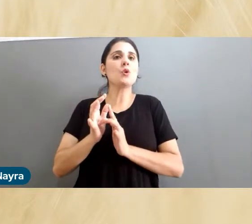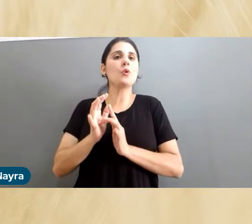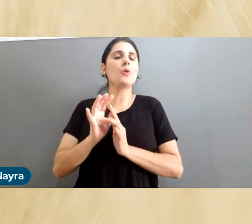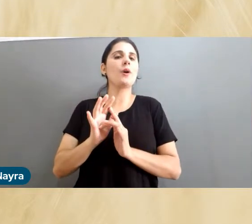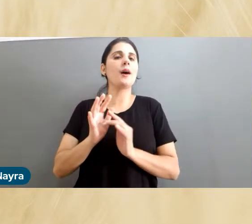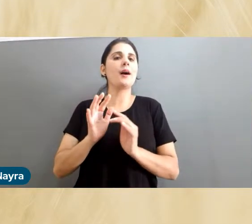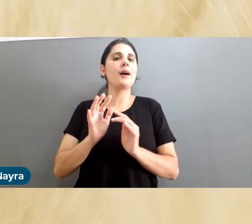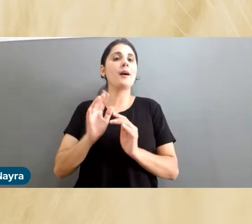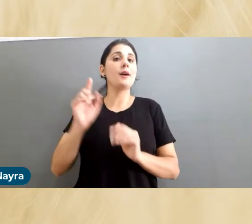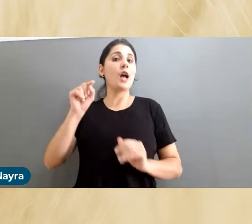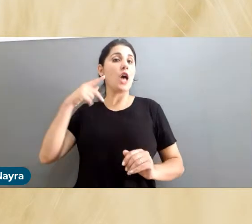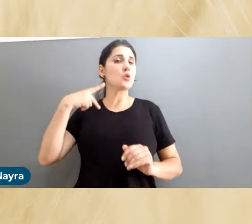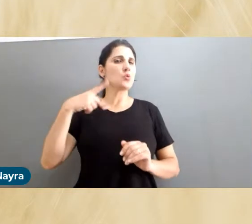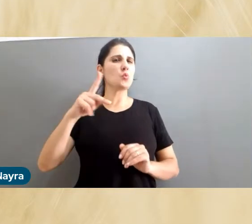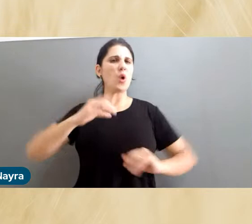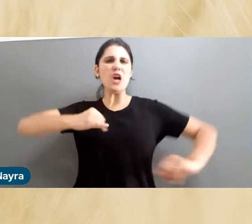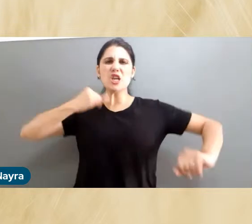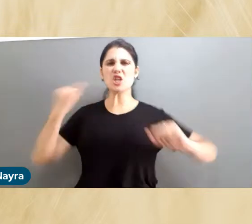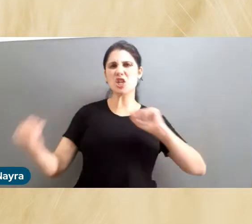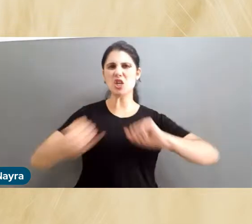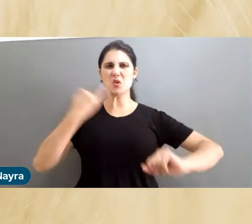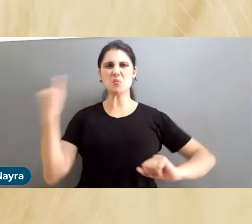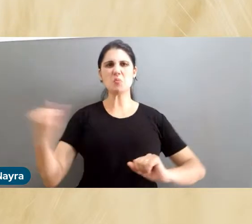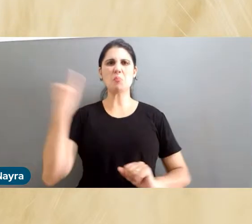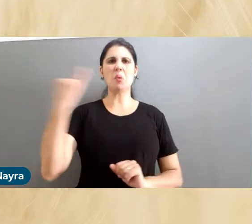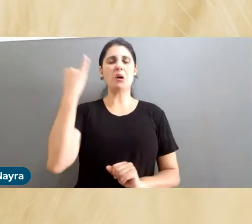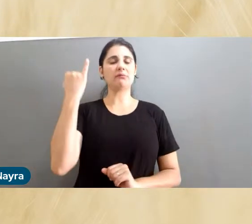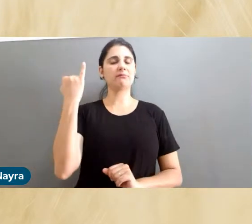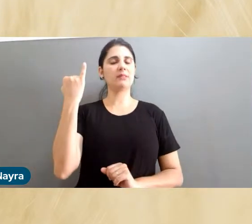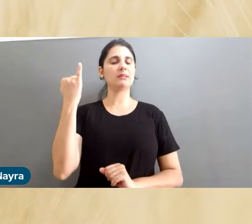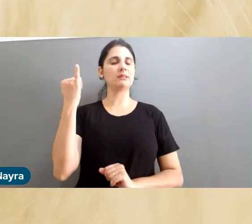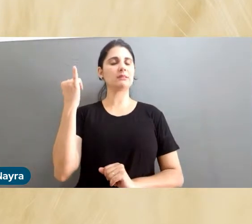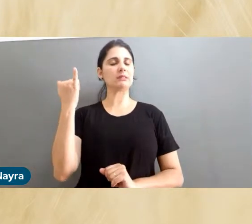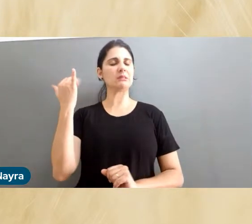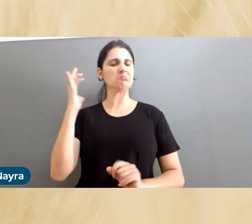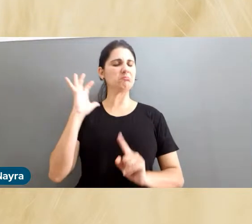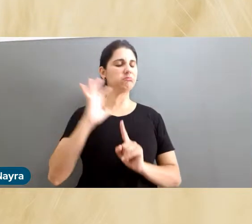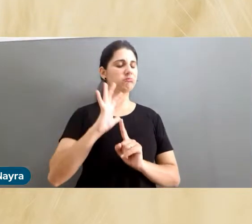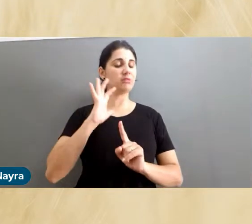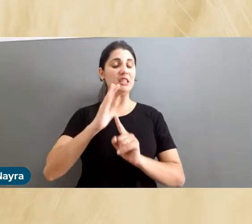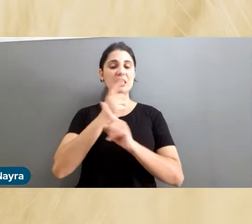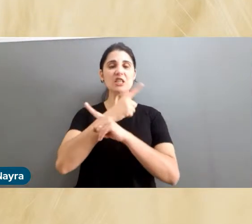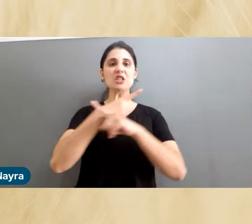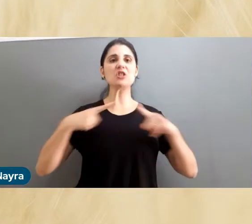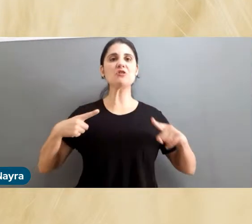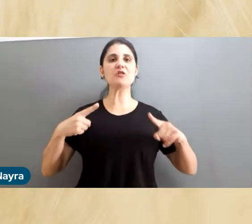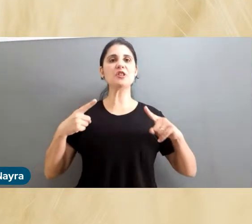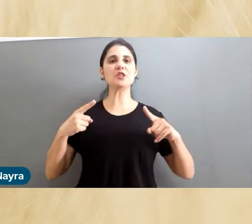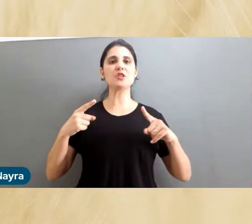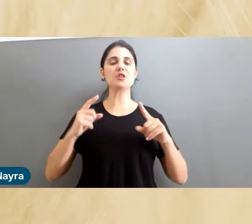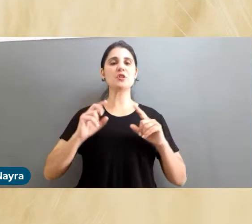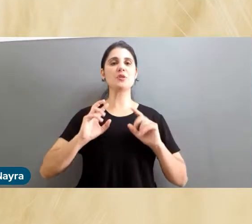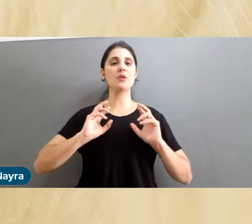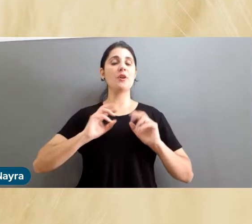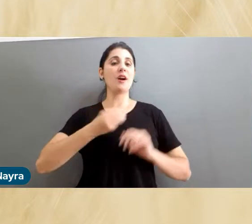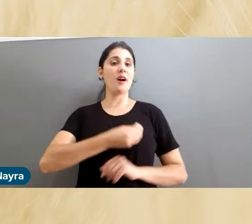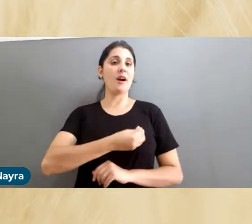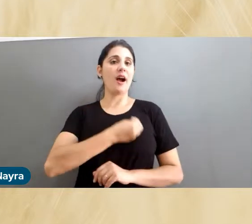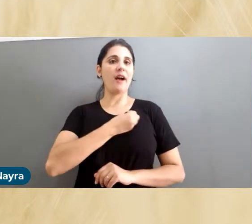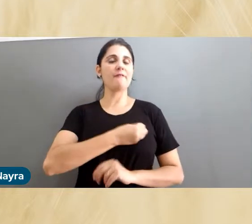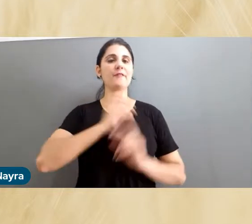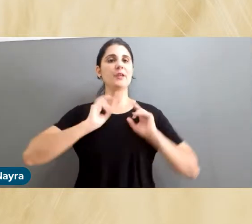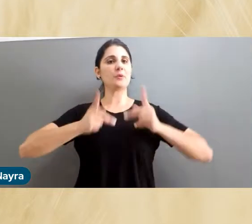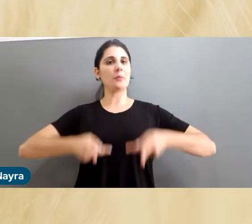a sua estatura, dada a sua contribuição, dividiu a história humana. Medimos o nosso calendário